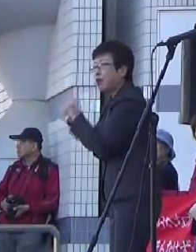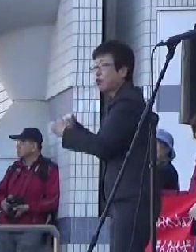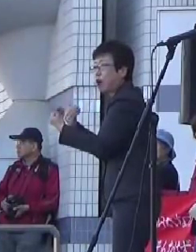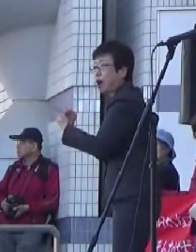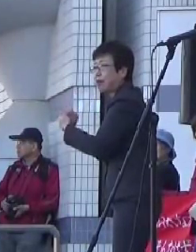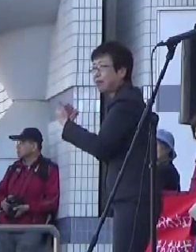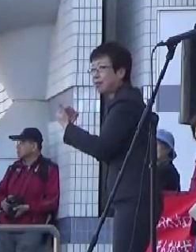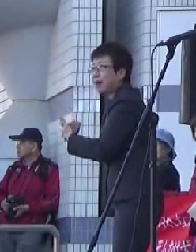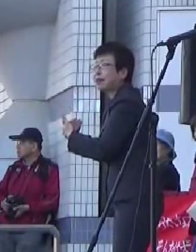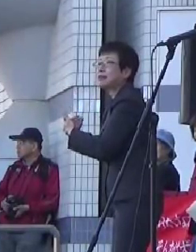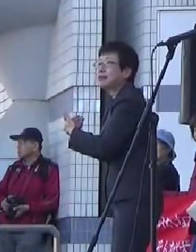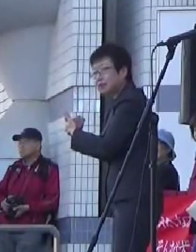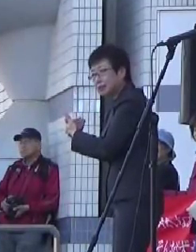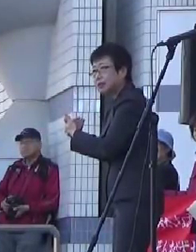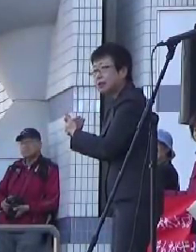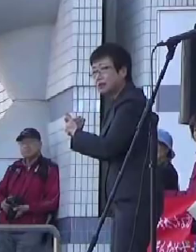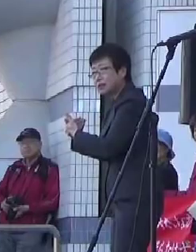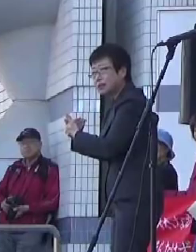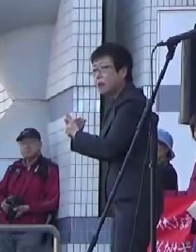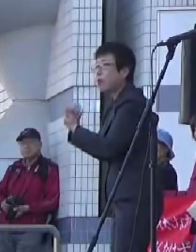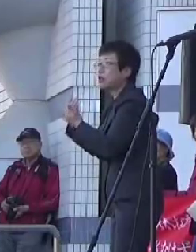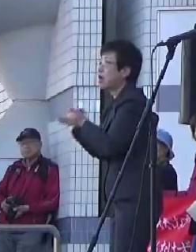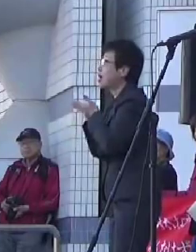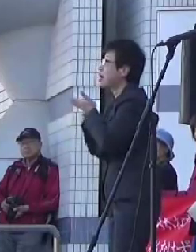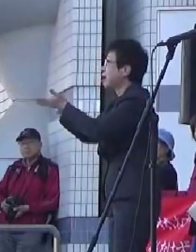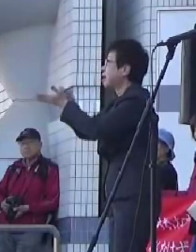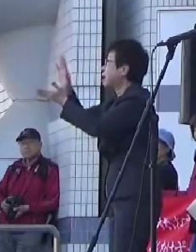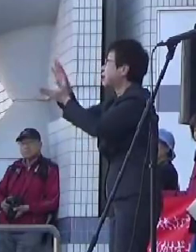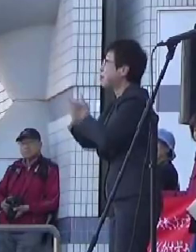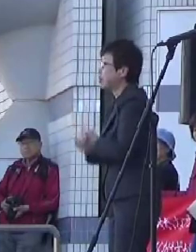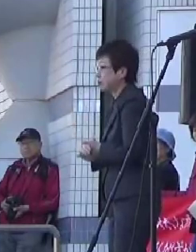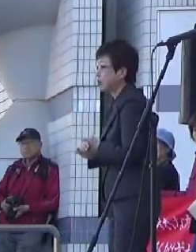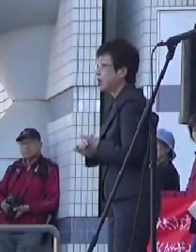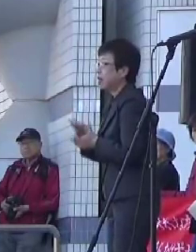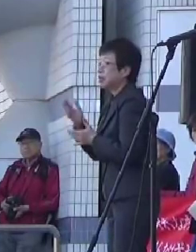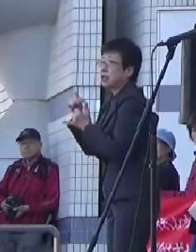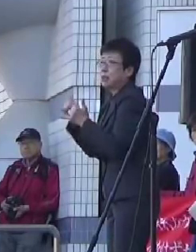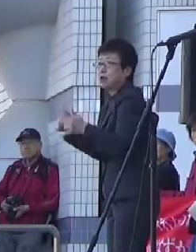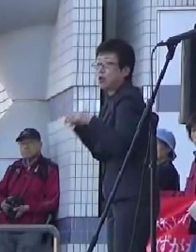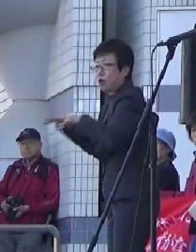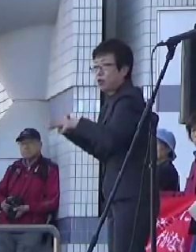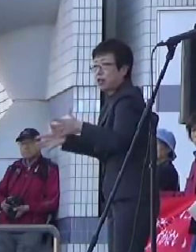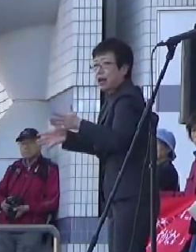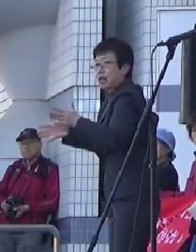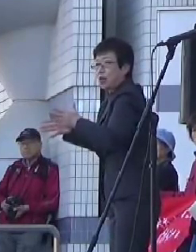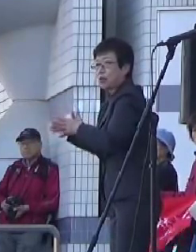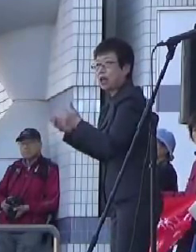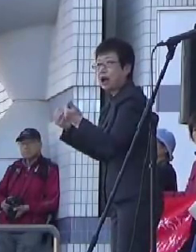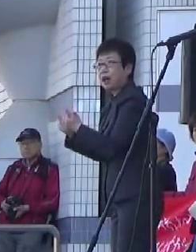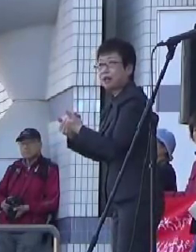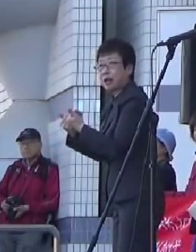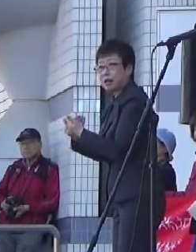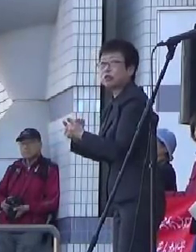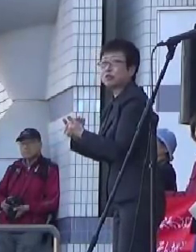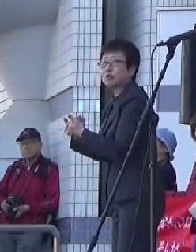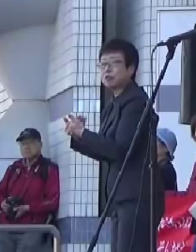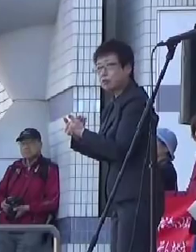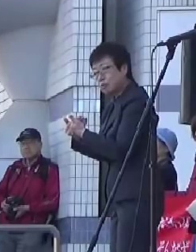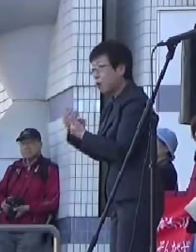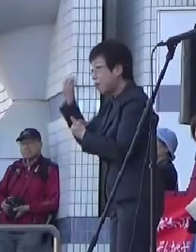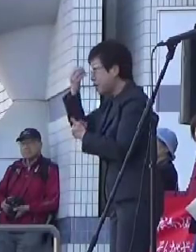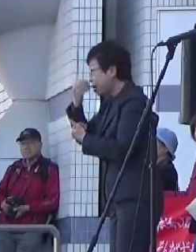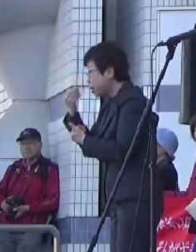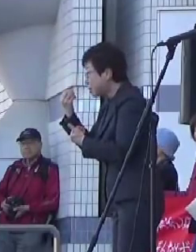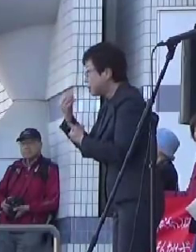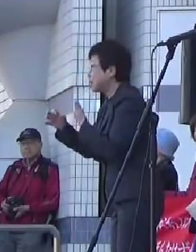ことを随分と請願として挙げてくださってるんです。で、市民と行政がタッグを組んで反対している数少ない事例なので、まあ、